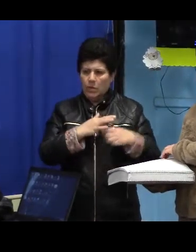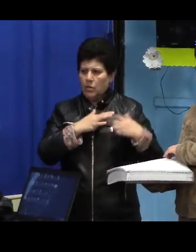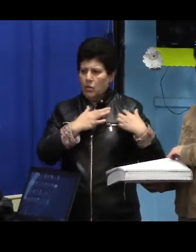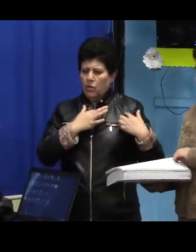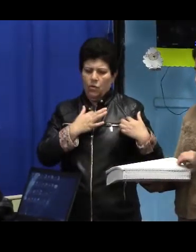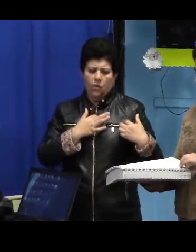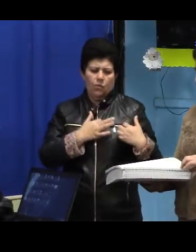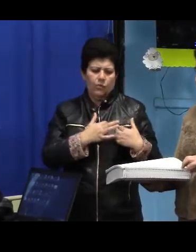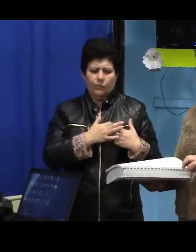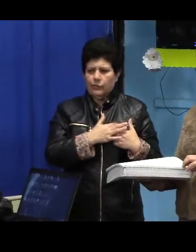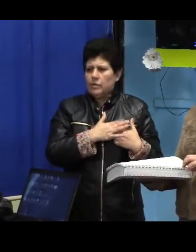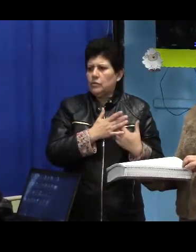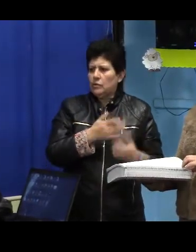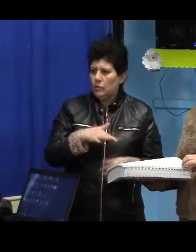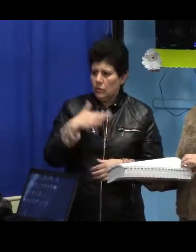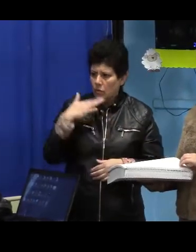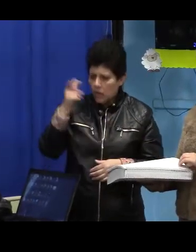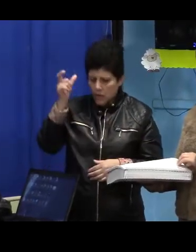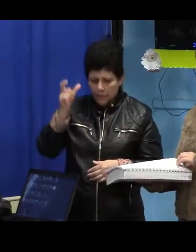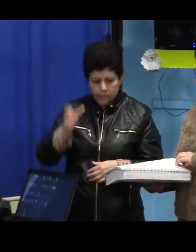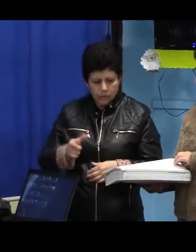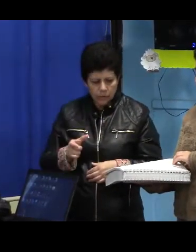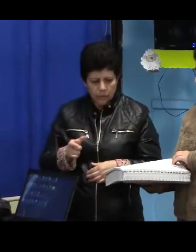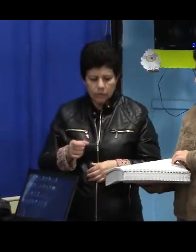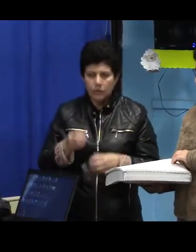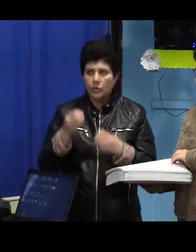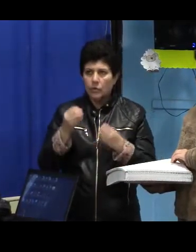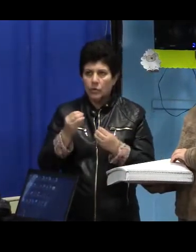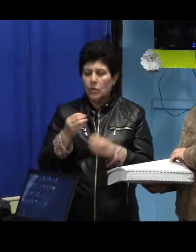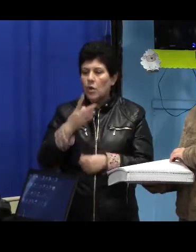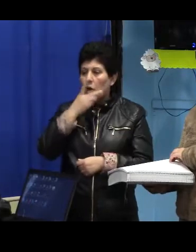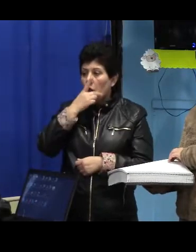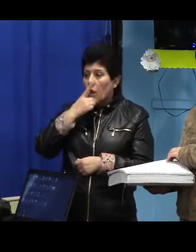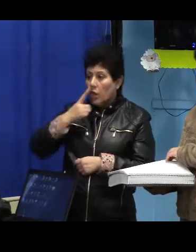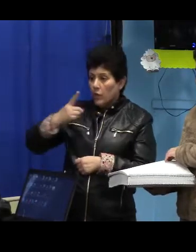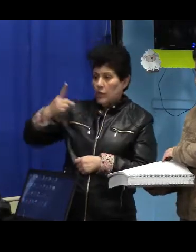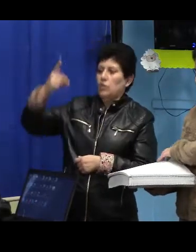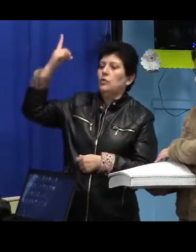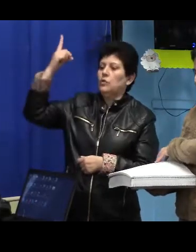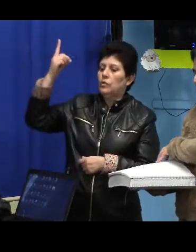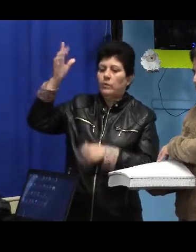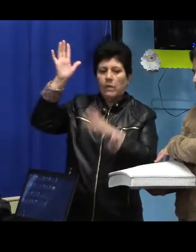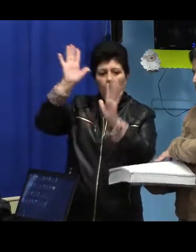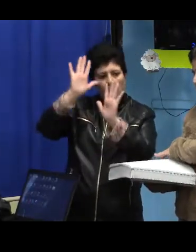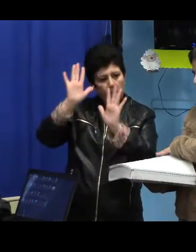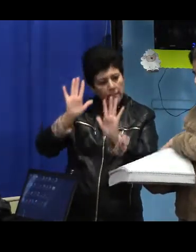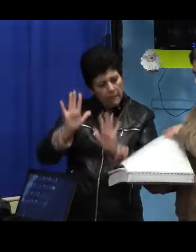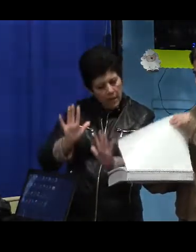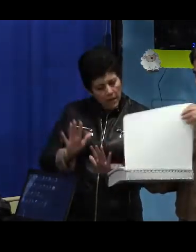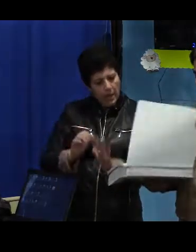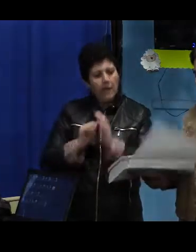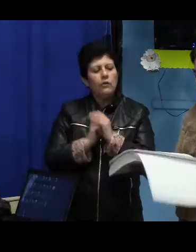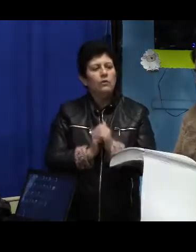hombre, son las que ha Dios preparado